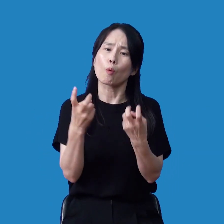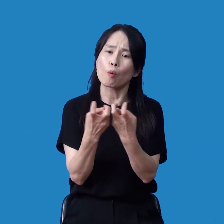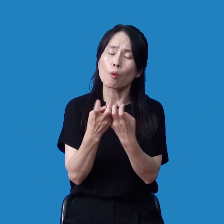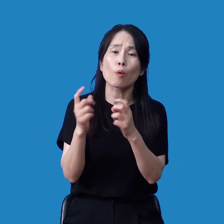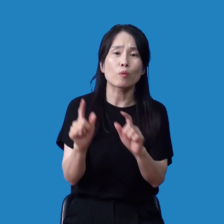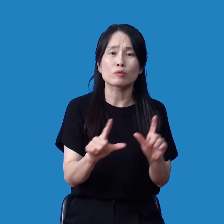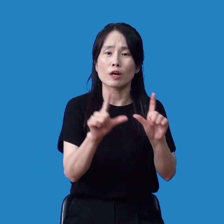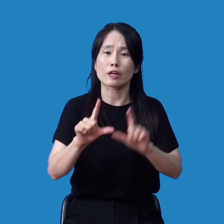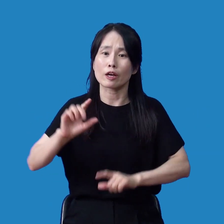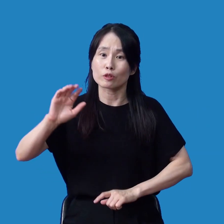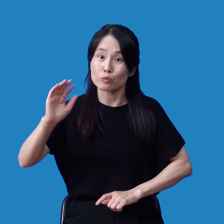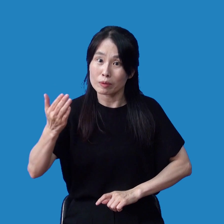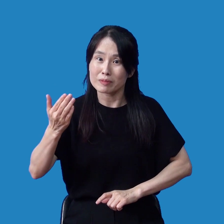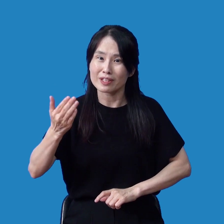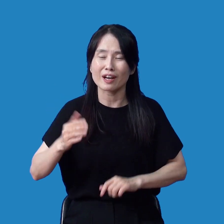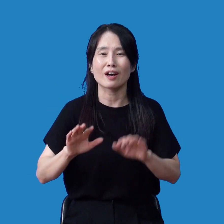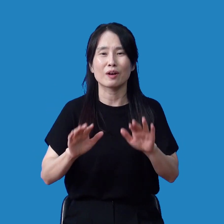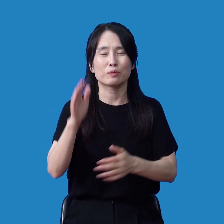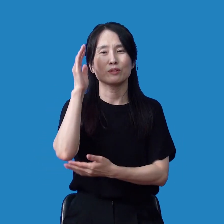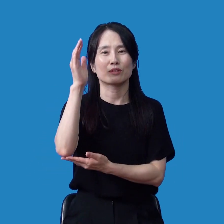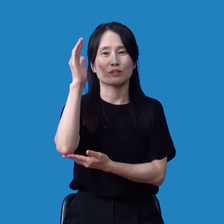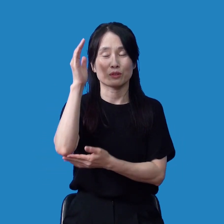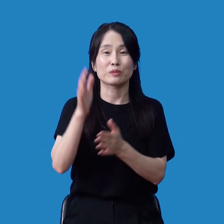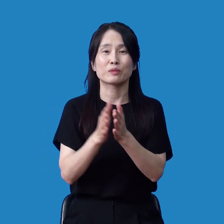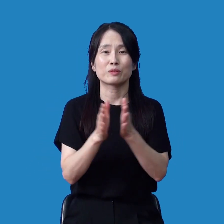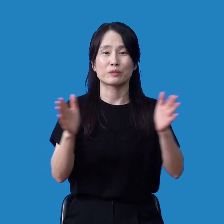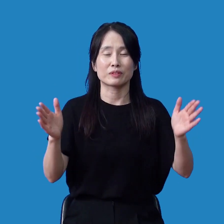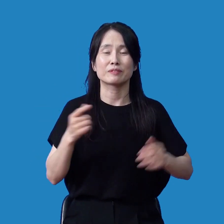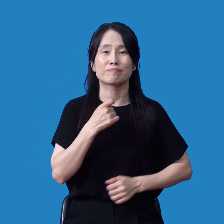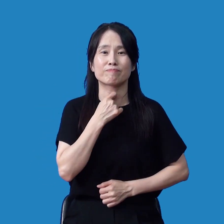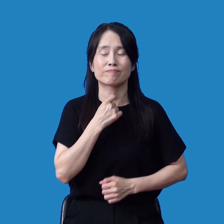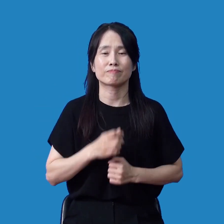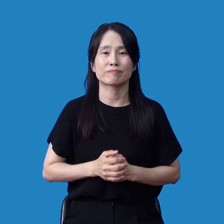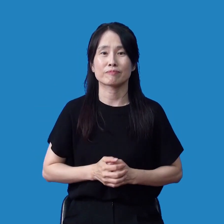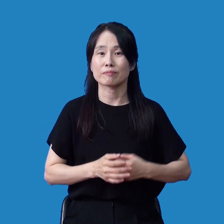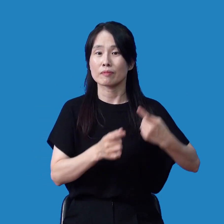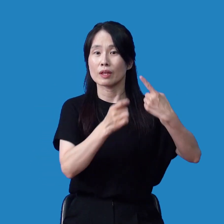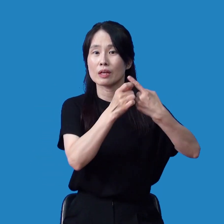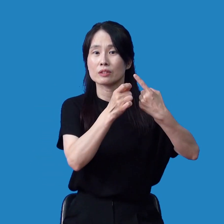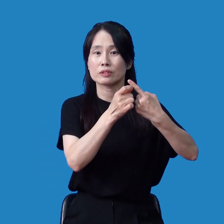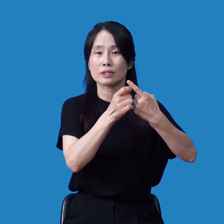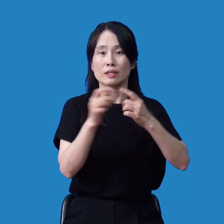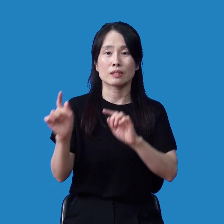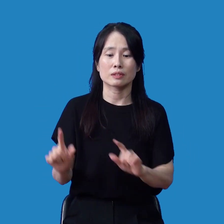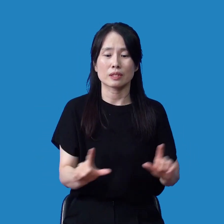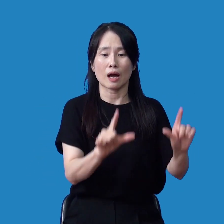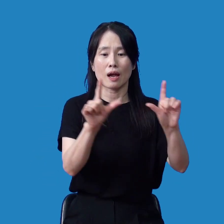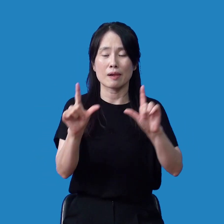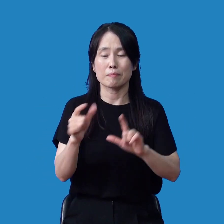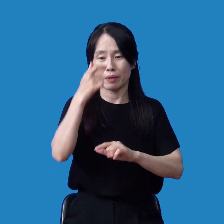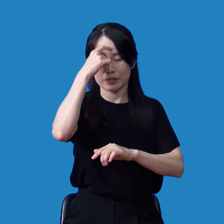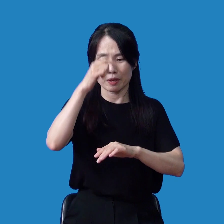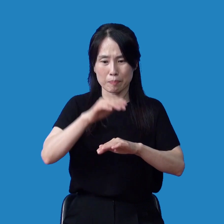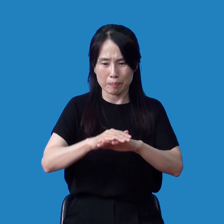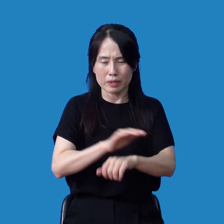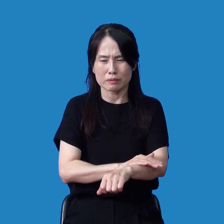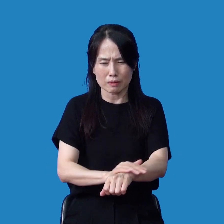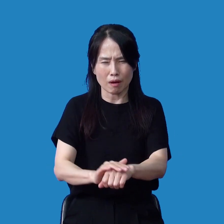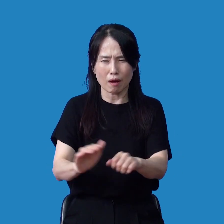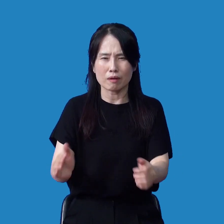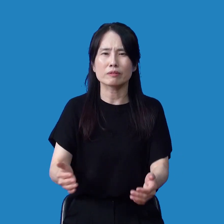하겠는가 하는 것이 오늘의 말씀입니다. 첫째는 삶의 예배를 잘 드려야